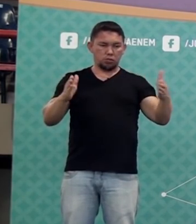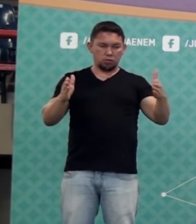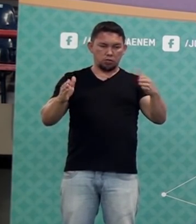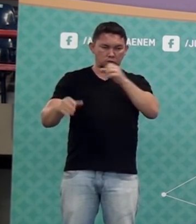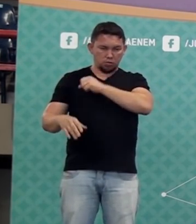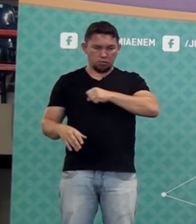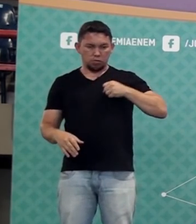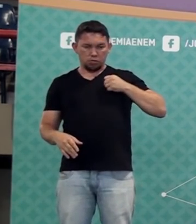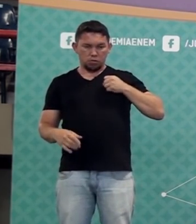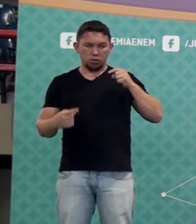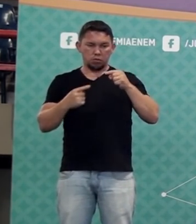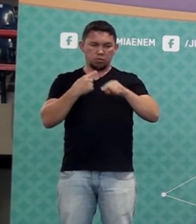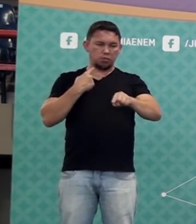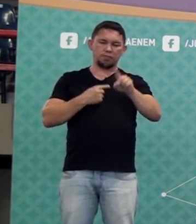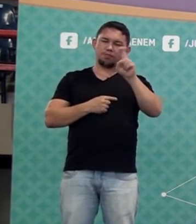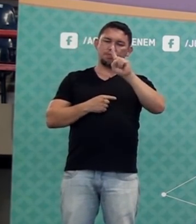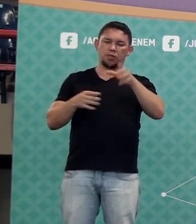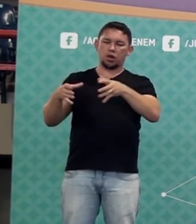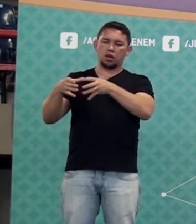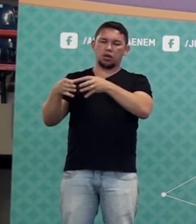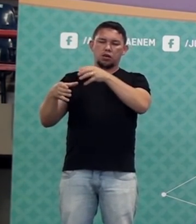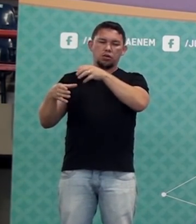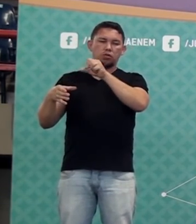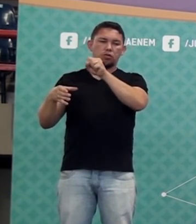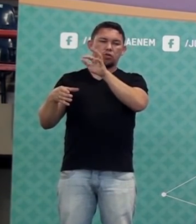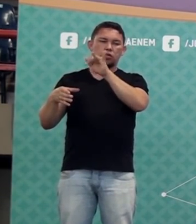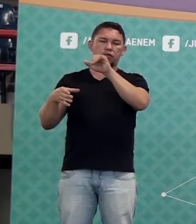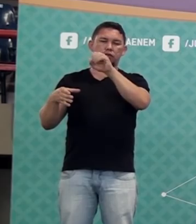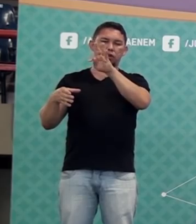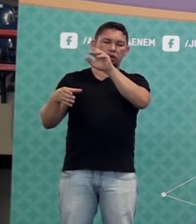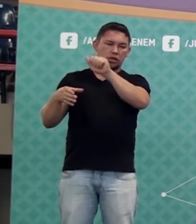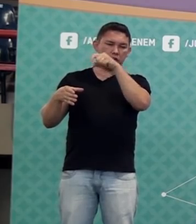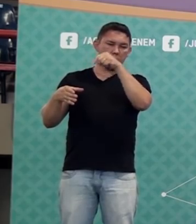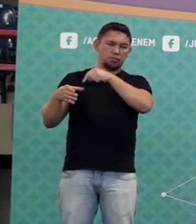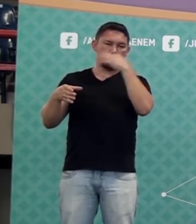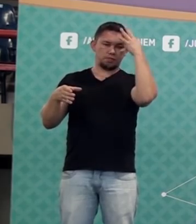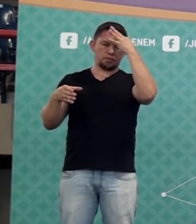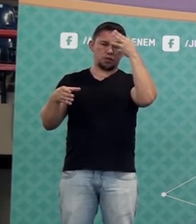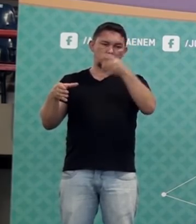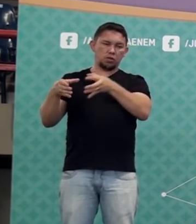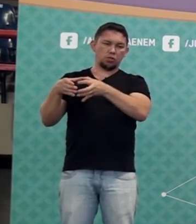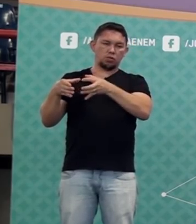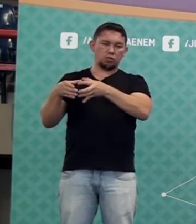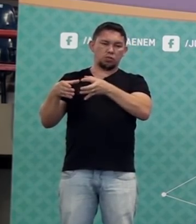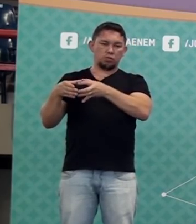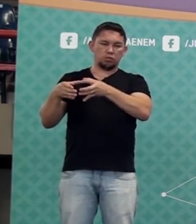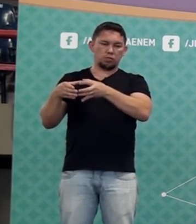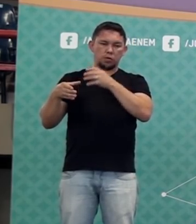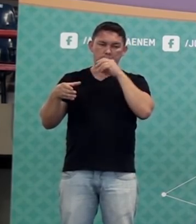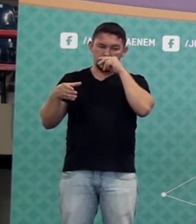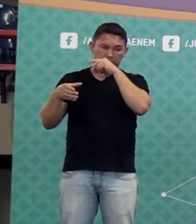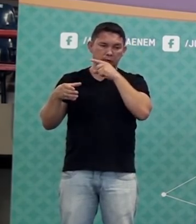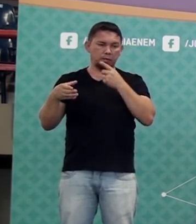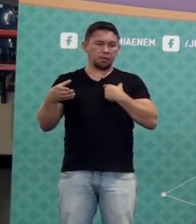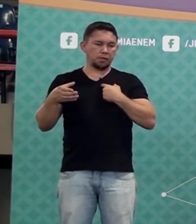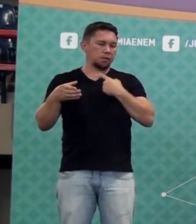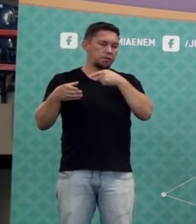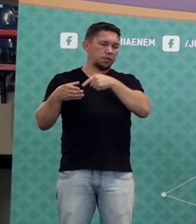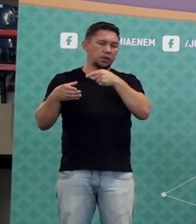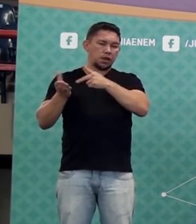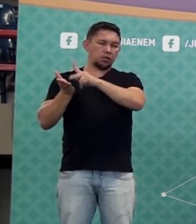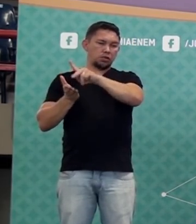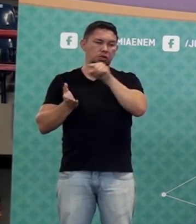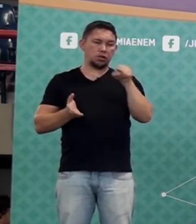era Sócrates? Não, não era Sócrates. Isso eram os sofistas, né? Isso aí eram os sofistas, que eram os inimigos do